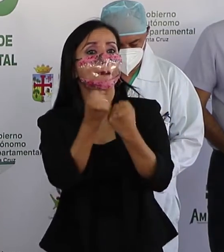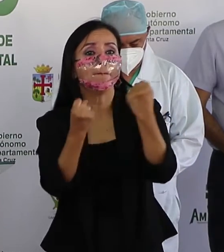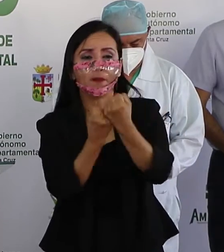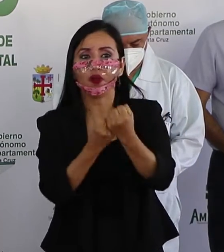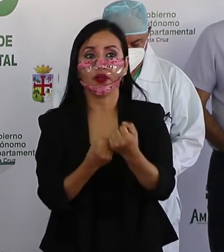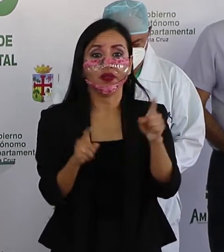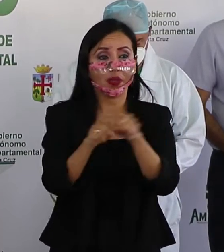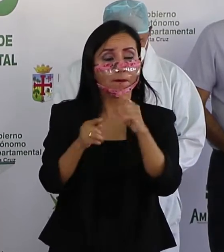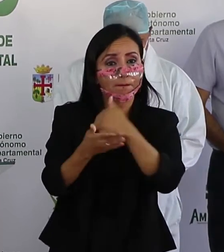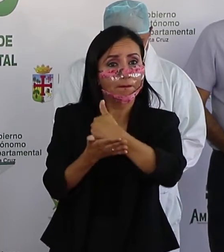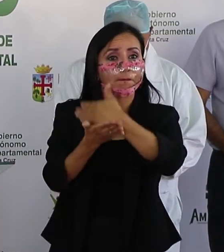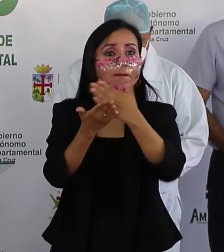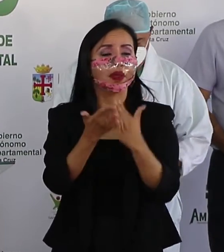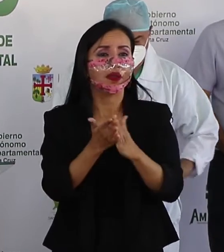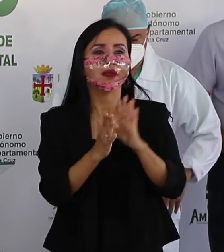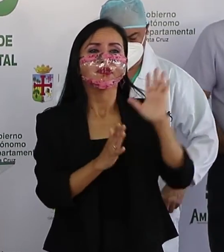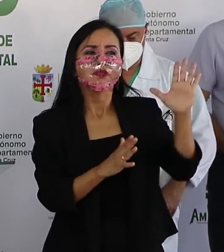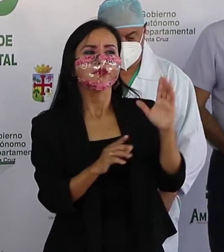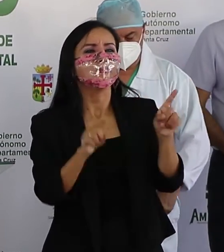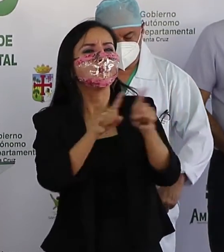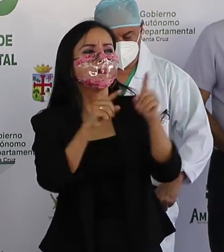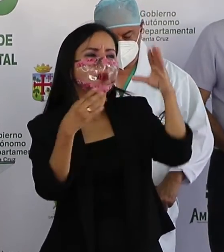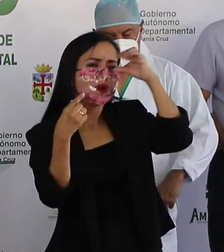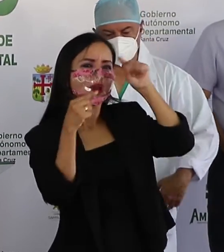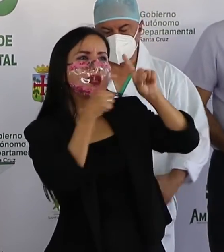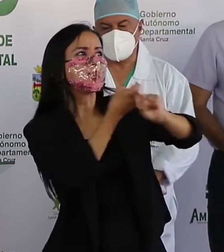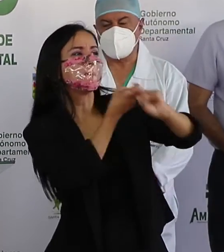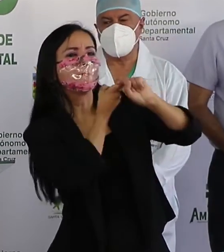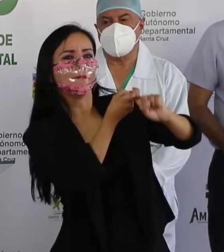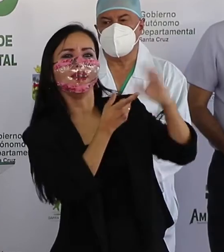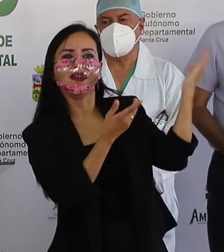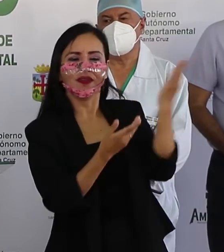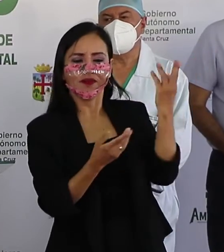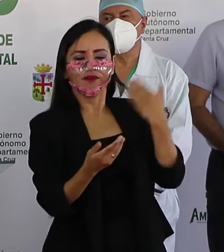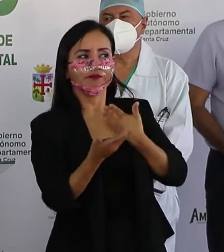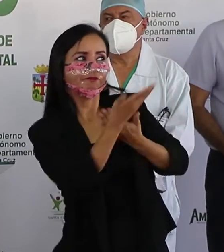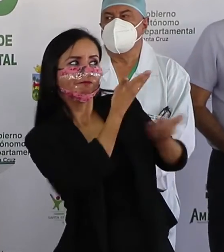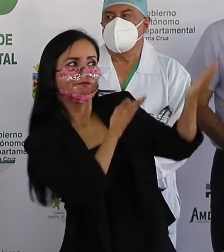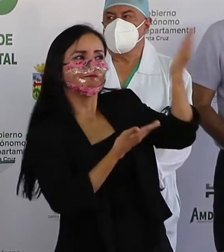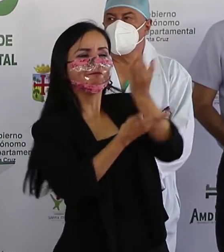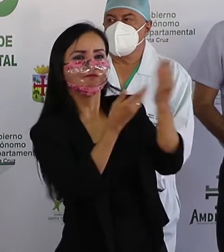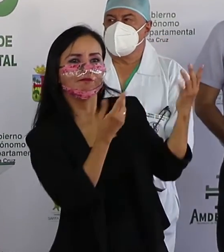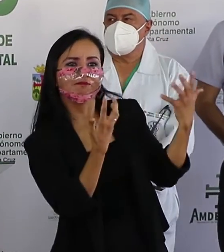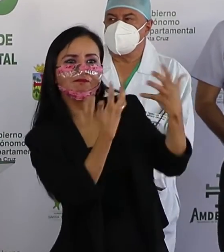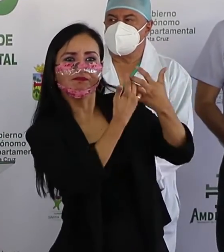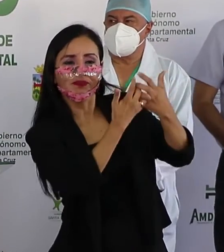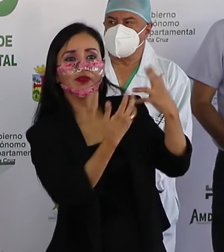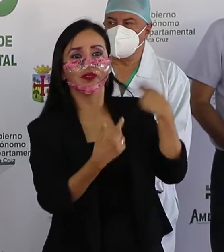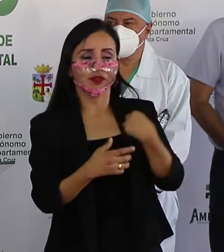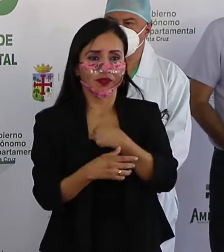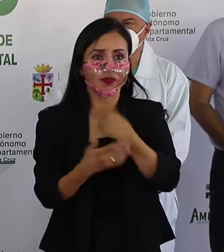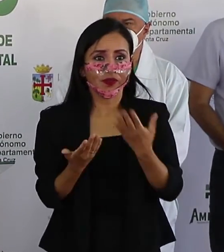parte de ese hermanamiento que hemos hecho nosotros también